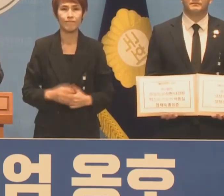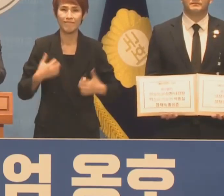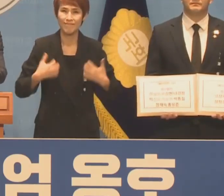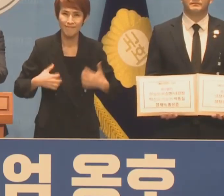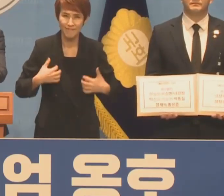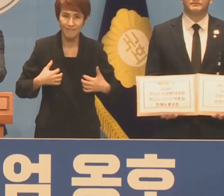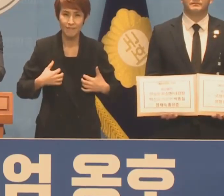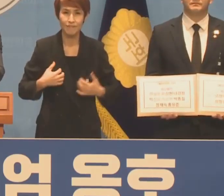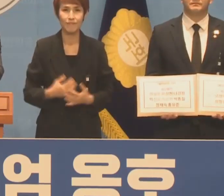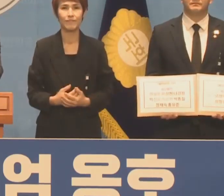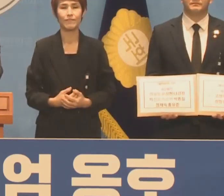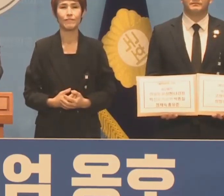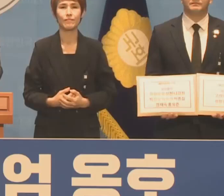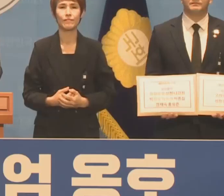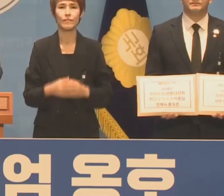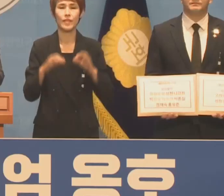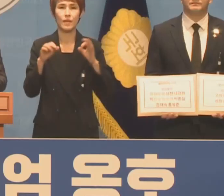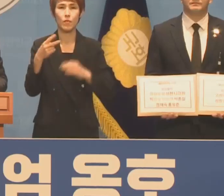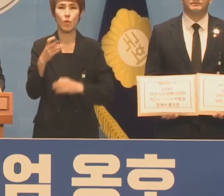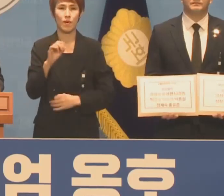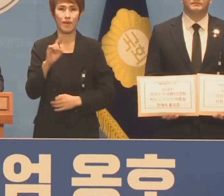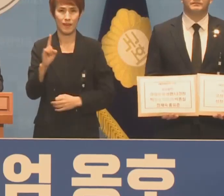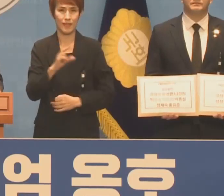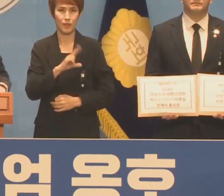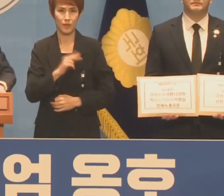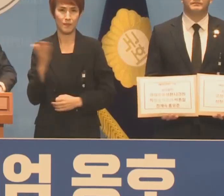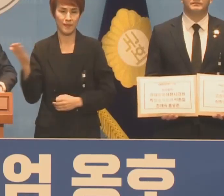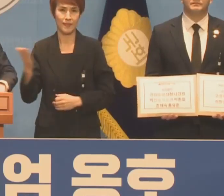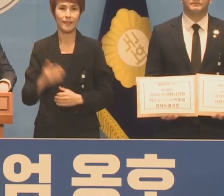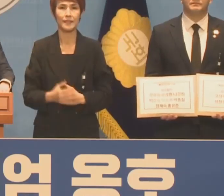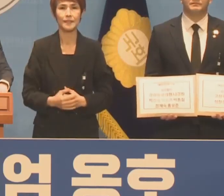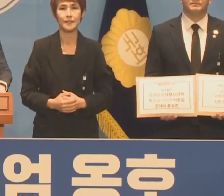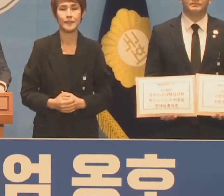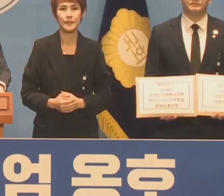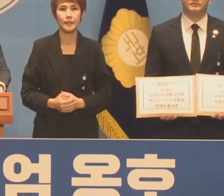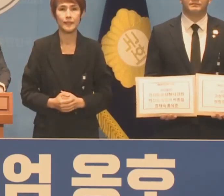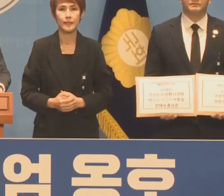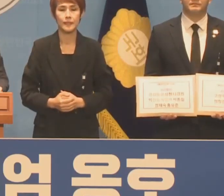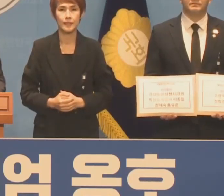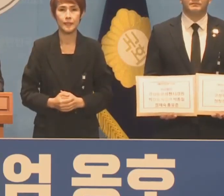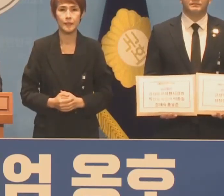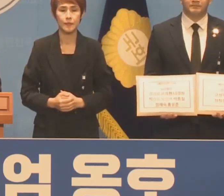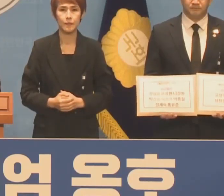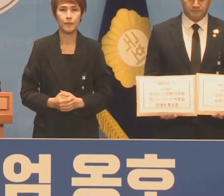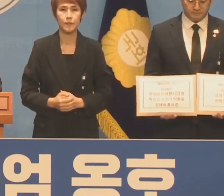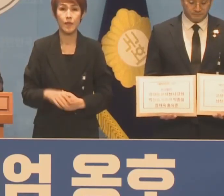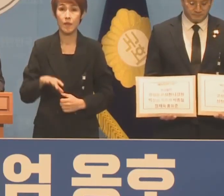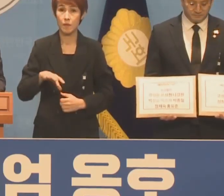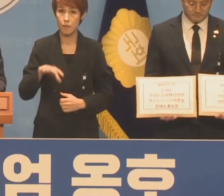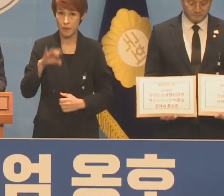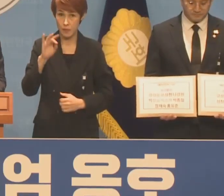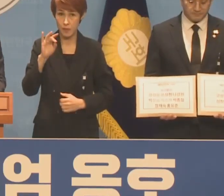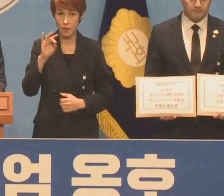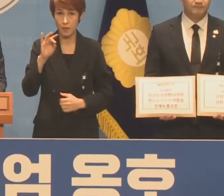반갑습니다. 서대문갑 국회의원 김동아입니다. 네, 기자회견 낭독에 앞서